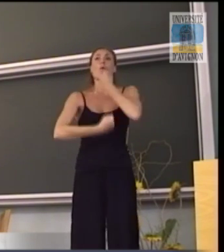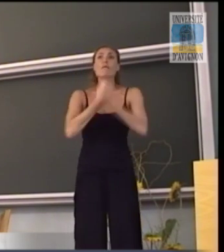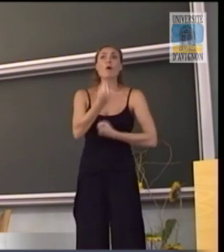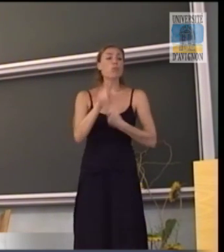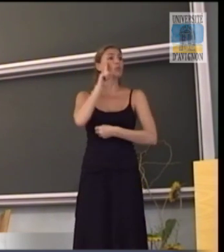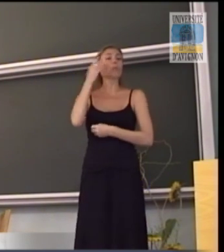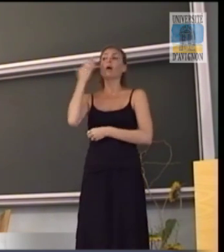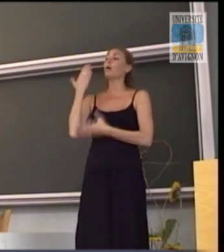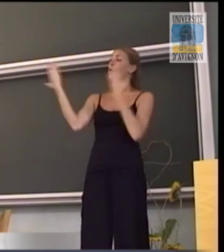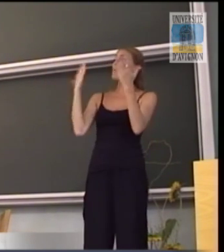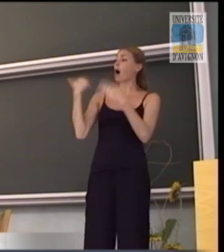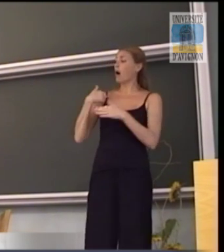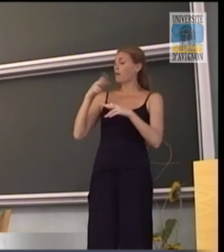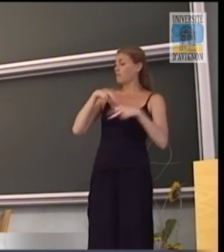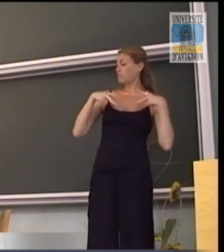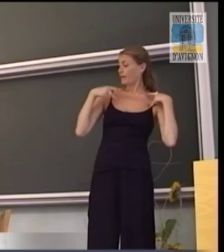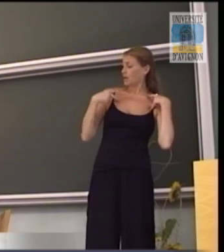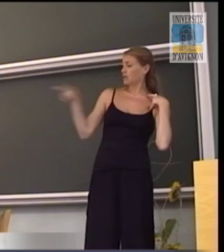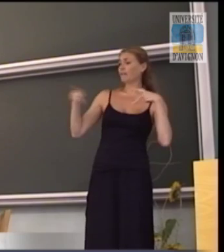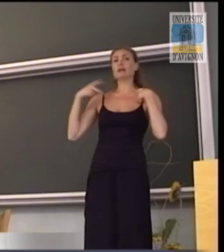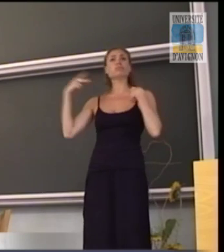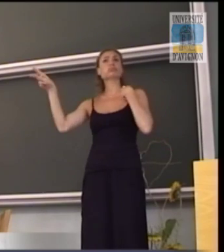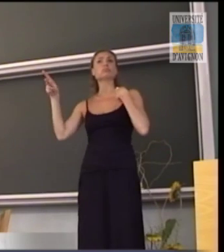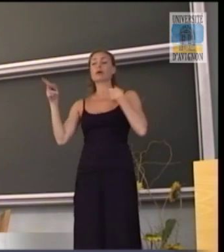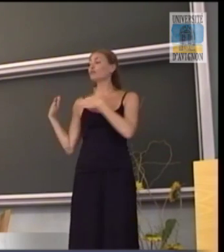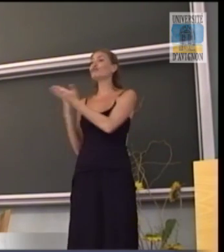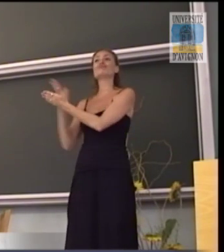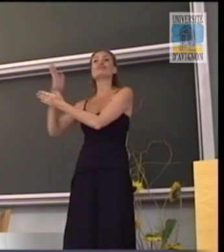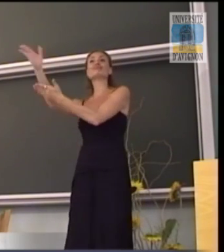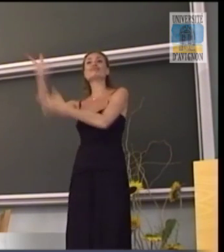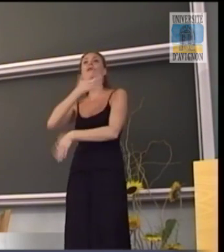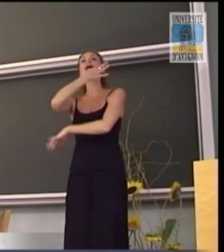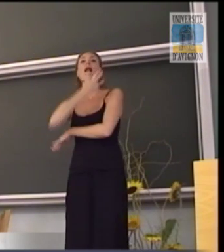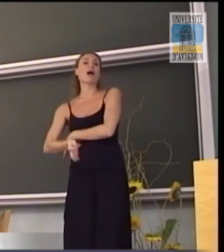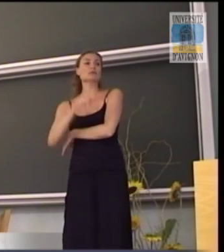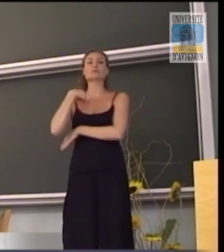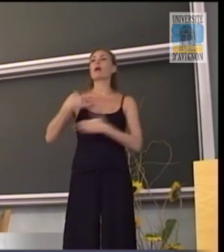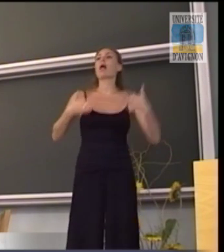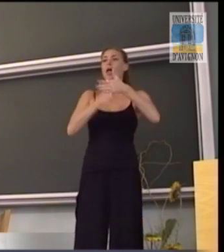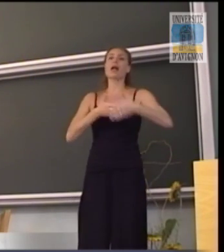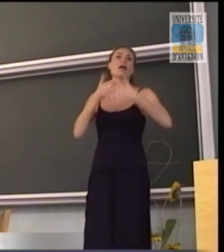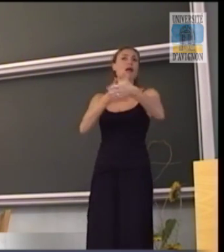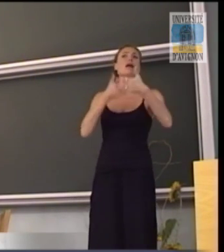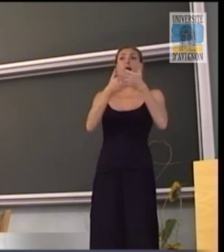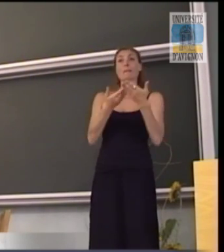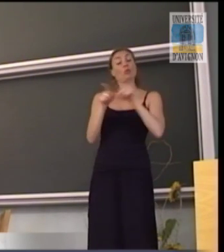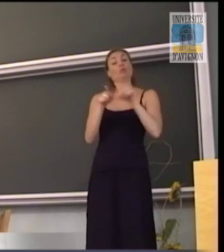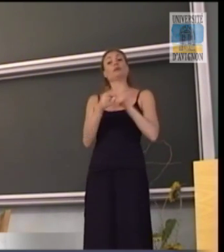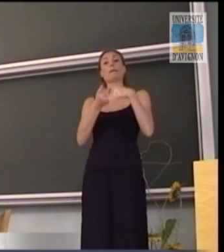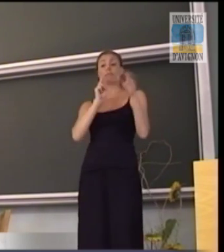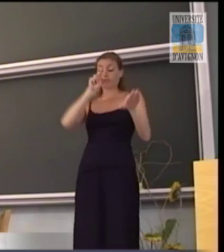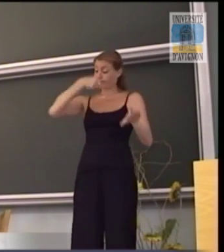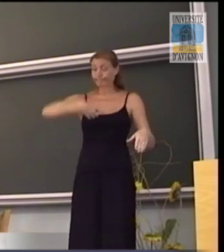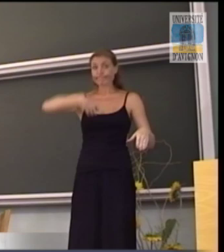qui ne leur sont pas proposées et qui sont dans une ignorance, une méconnaissance d'elles-mêmes, au